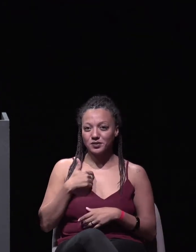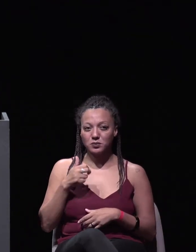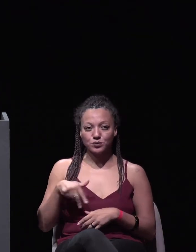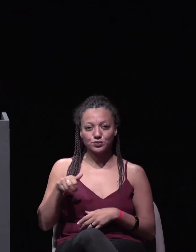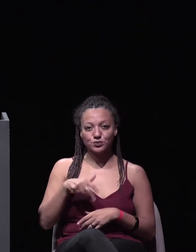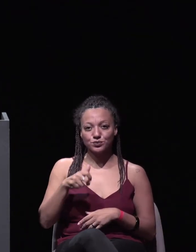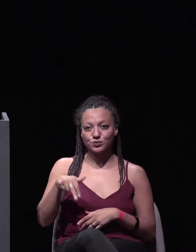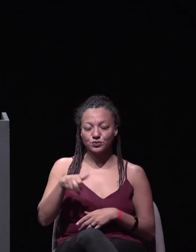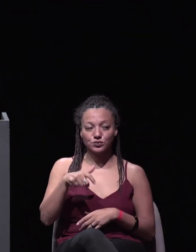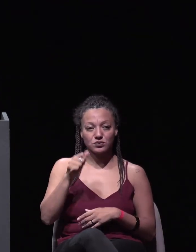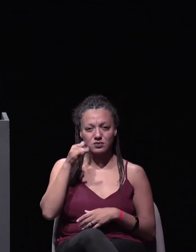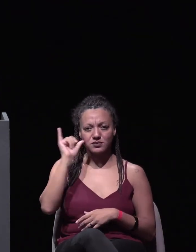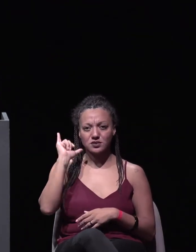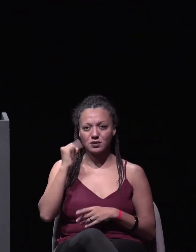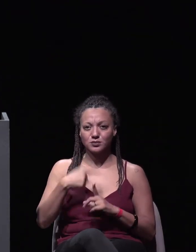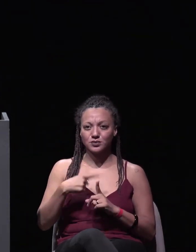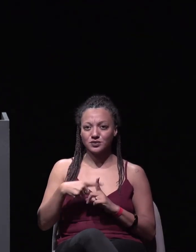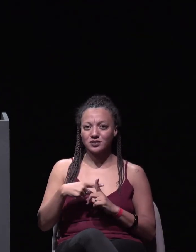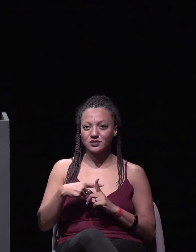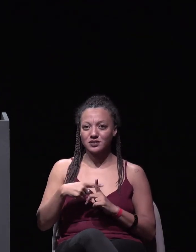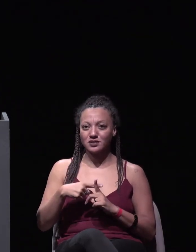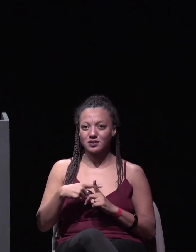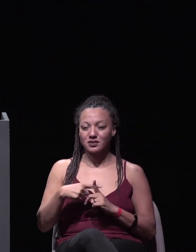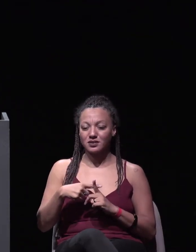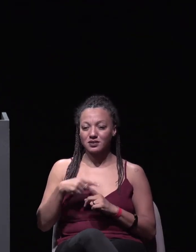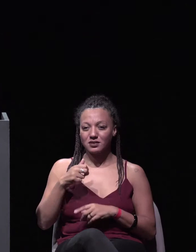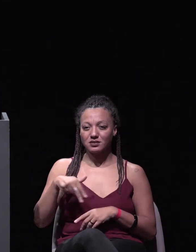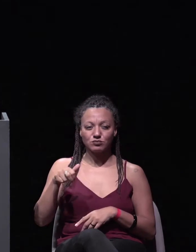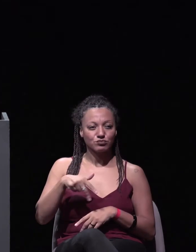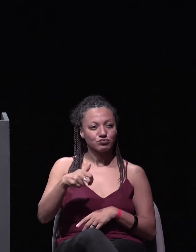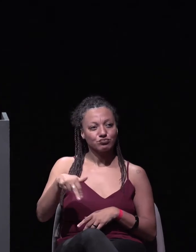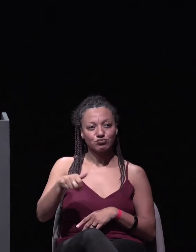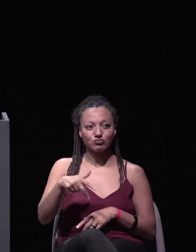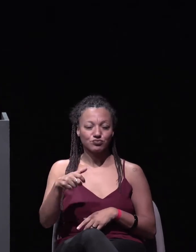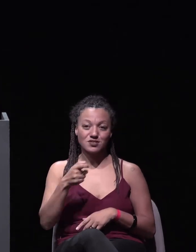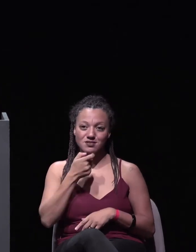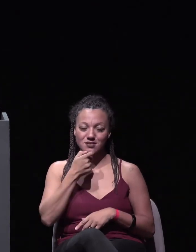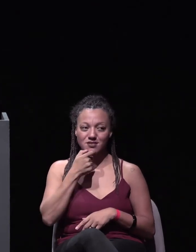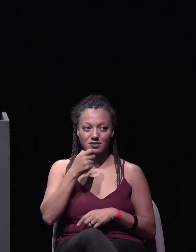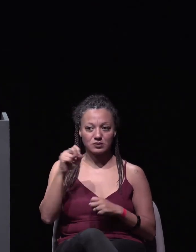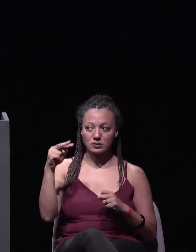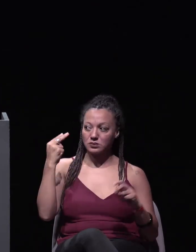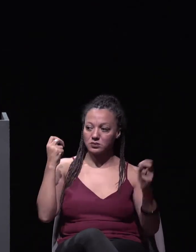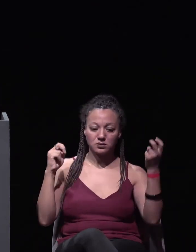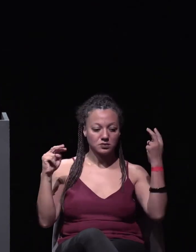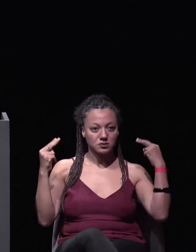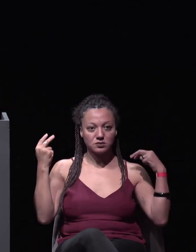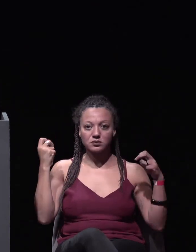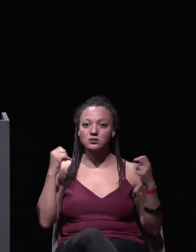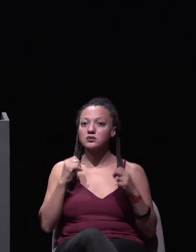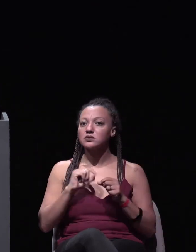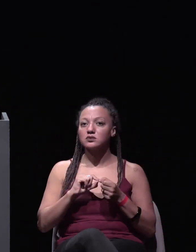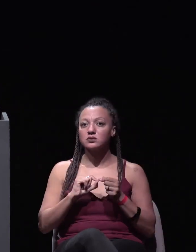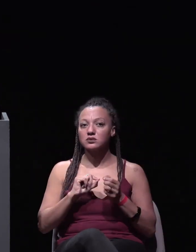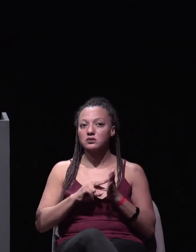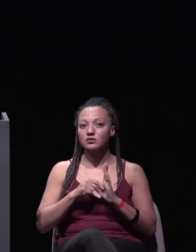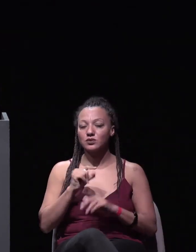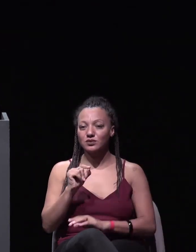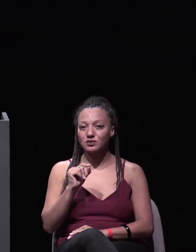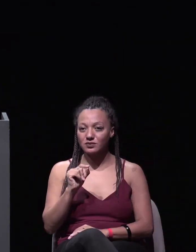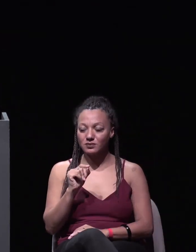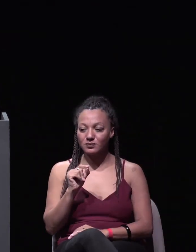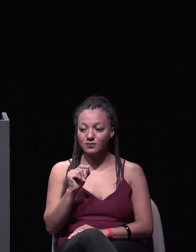pela cidade, que em inglês esse andando, dando sopa, percorrendo, é o hang around. E esse